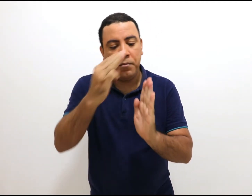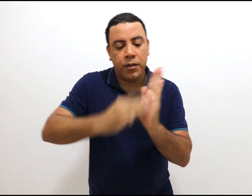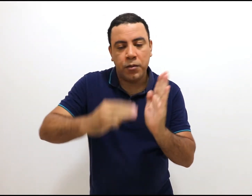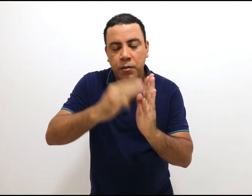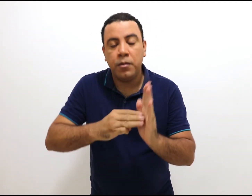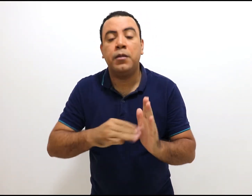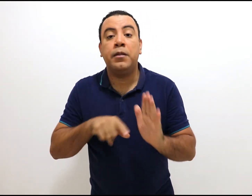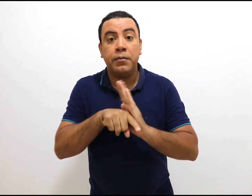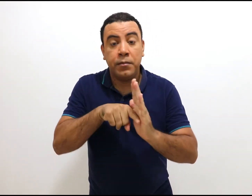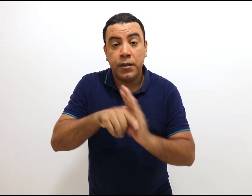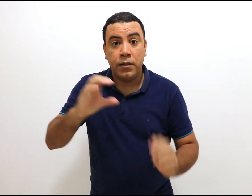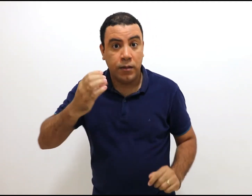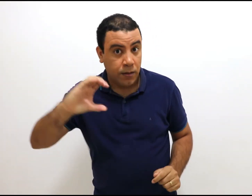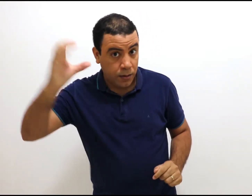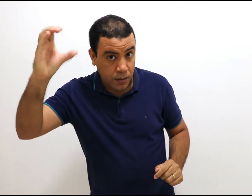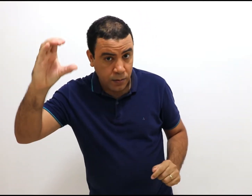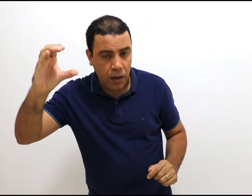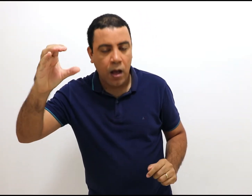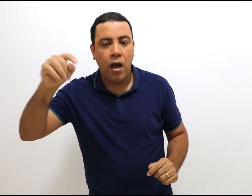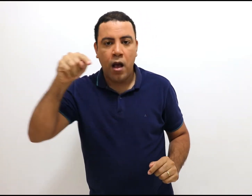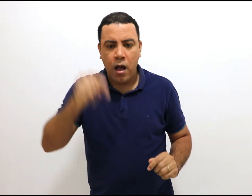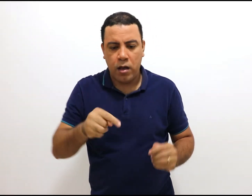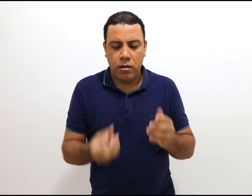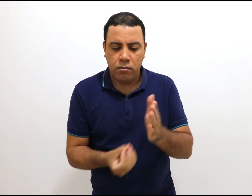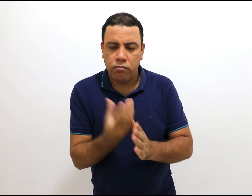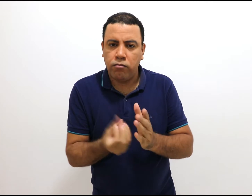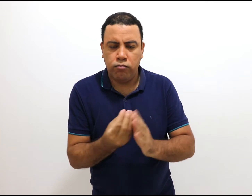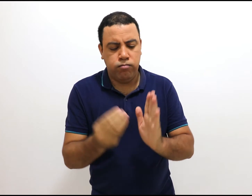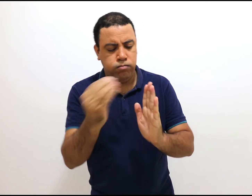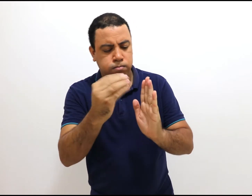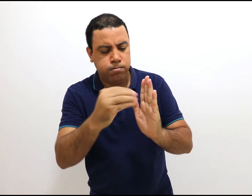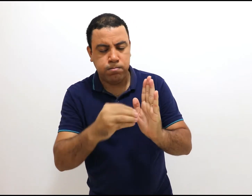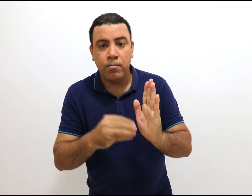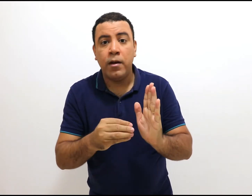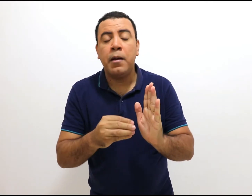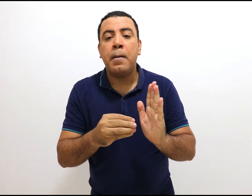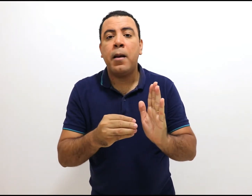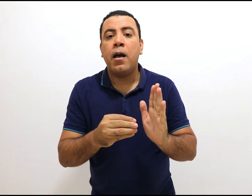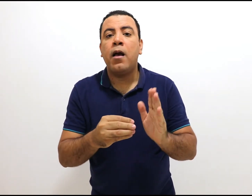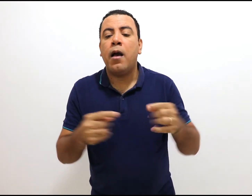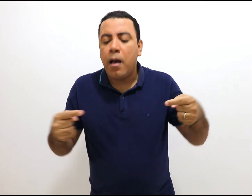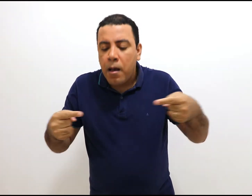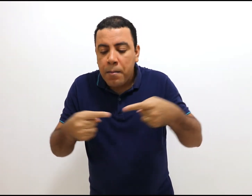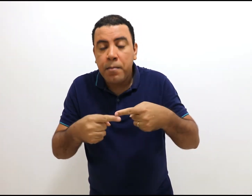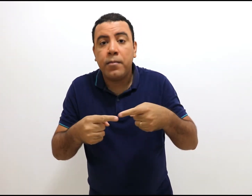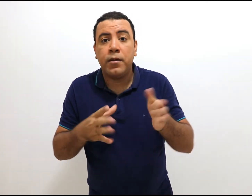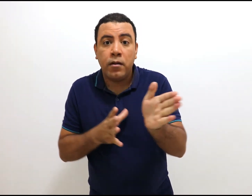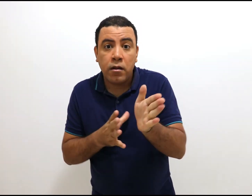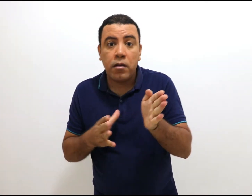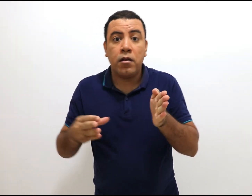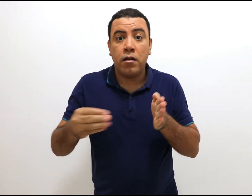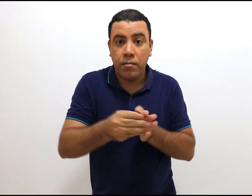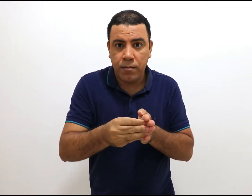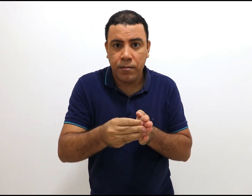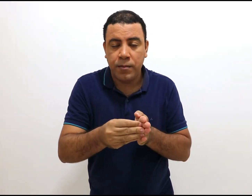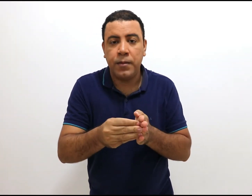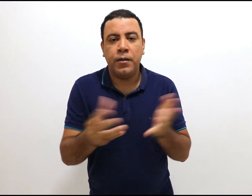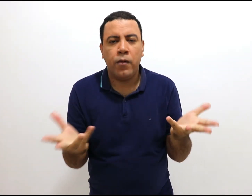pesquisa científica, esse formato de produção alinha-se à abordagem qualitativa,